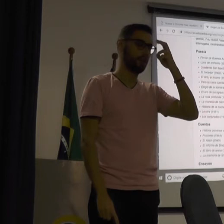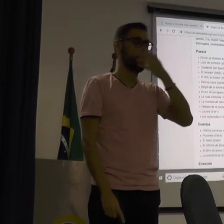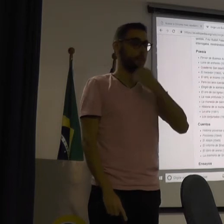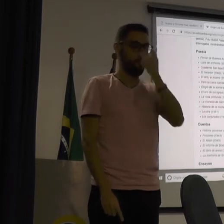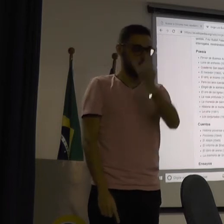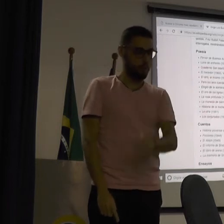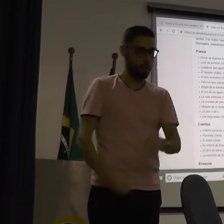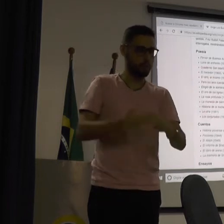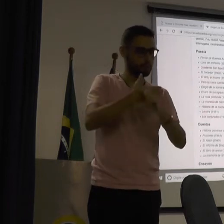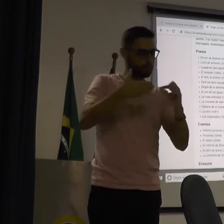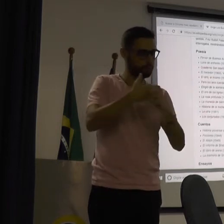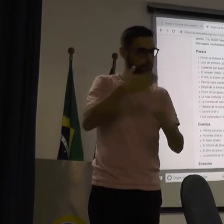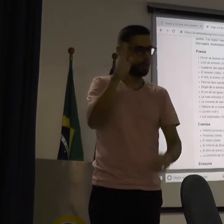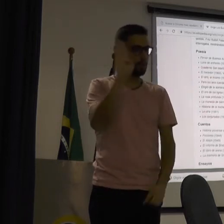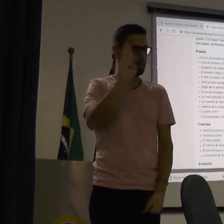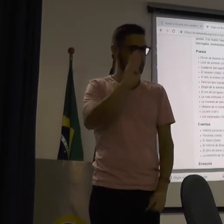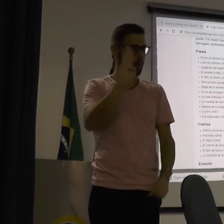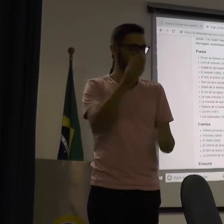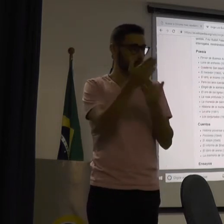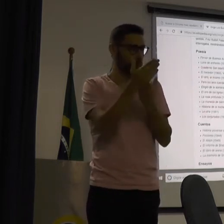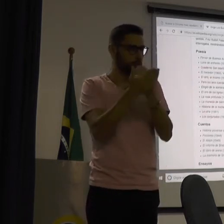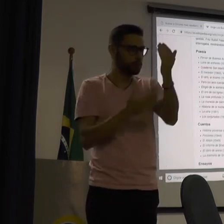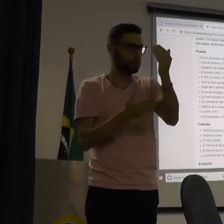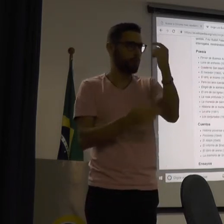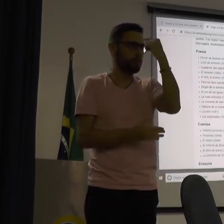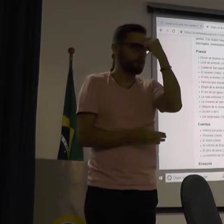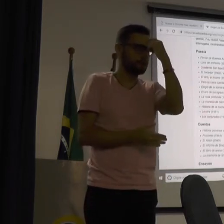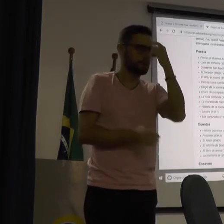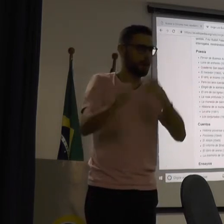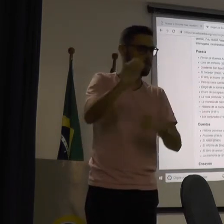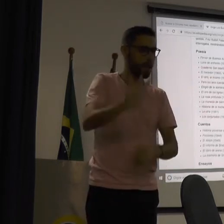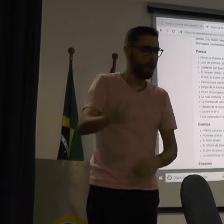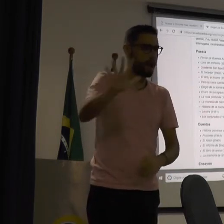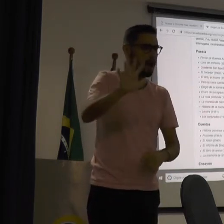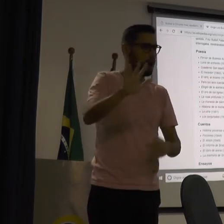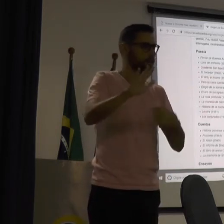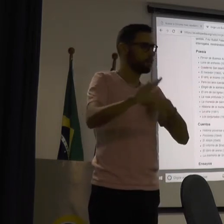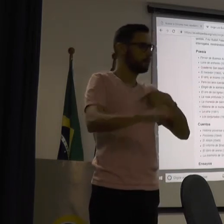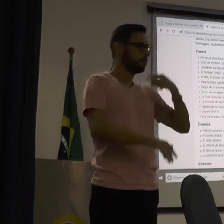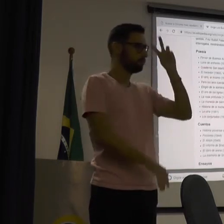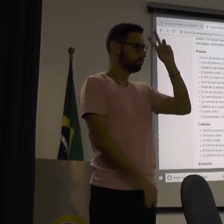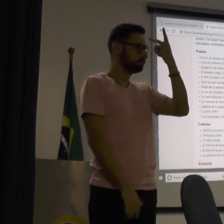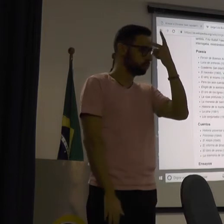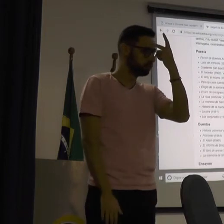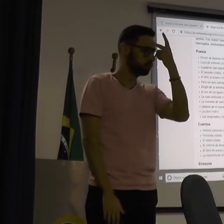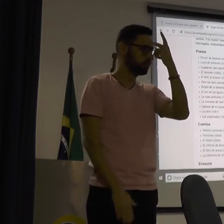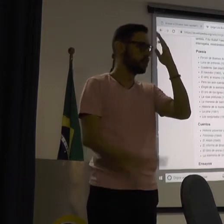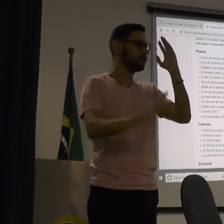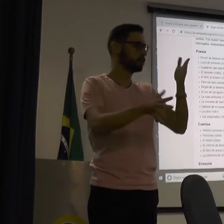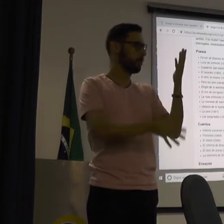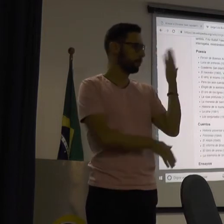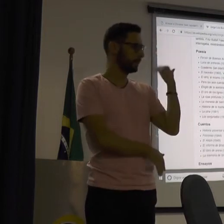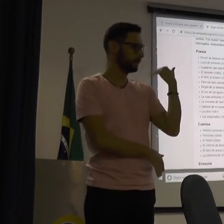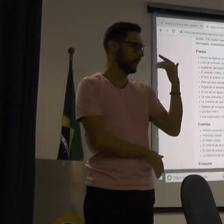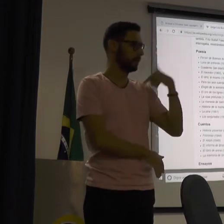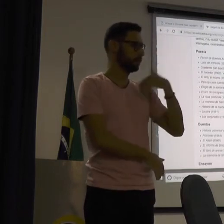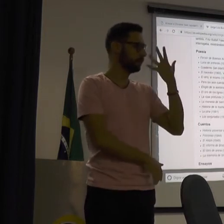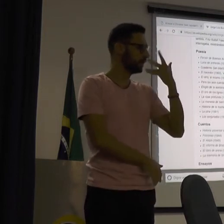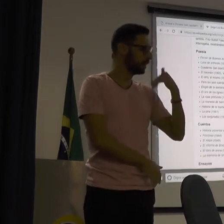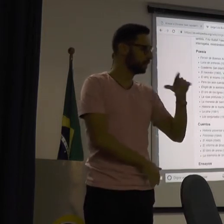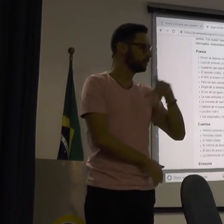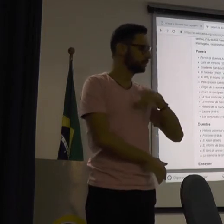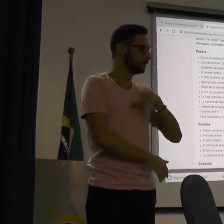tinha de japonês, porque eu tinha convivido com japoneses de 0 a 10 anos, né? E eu